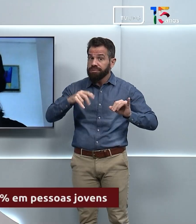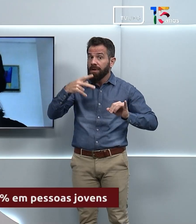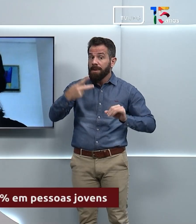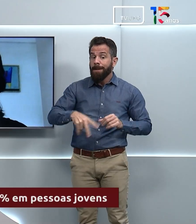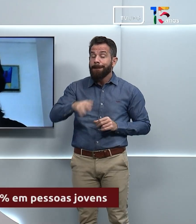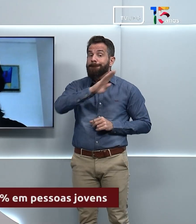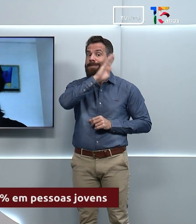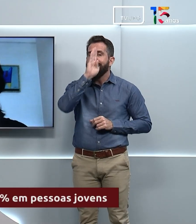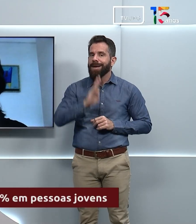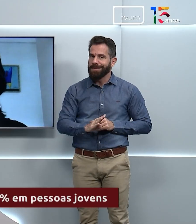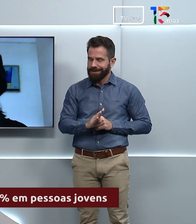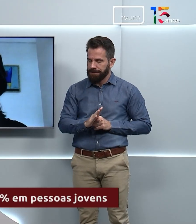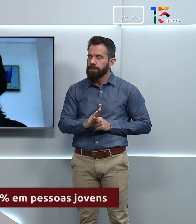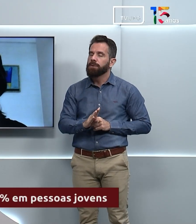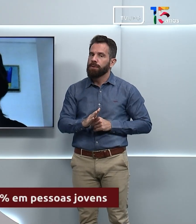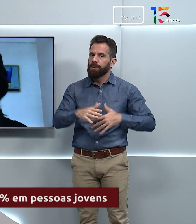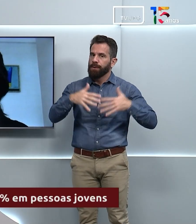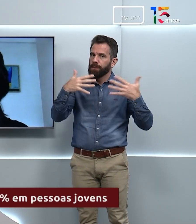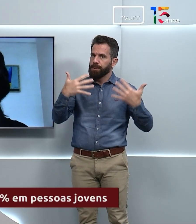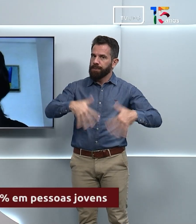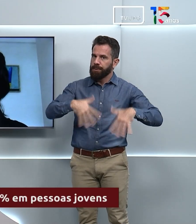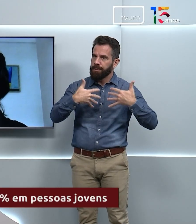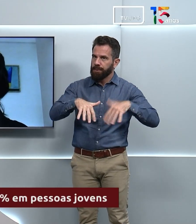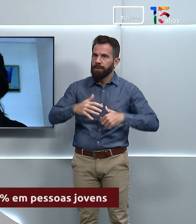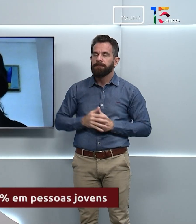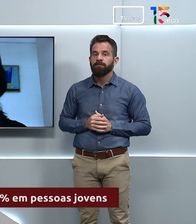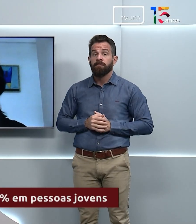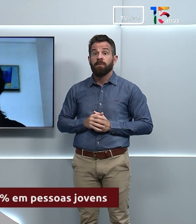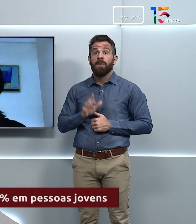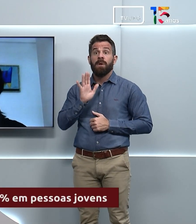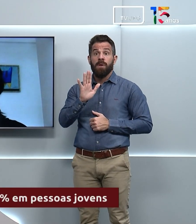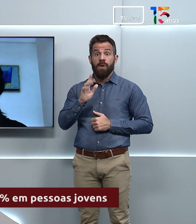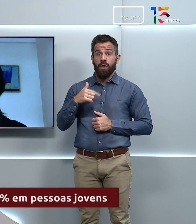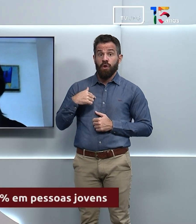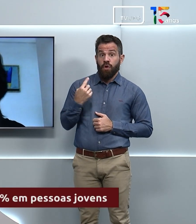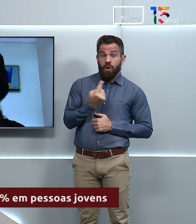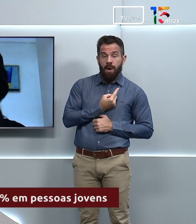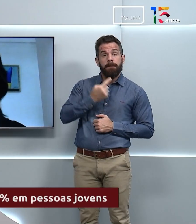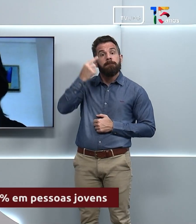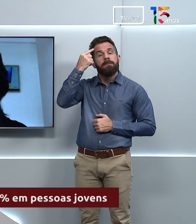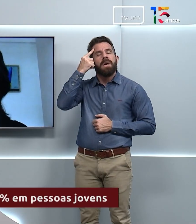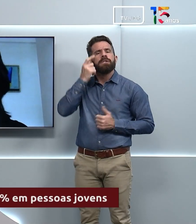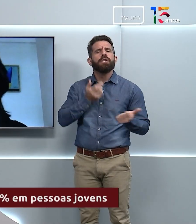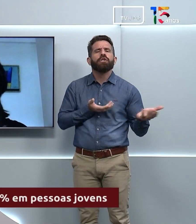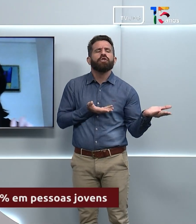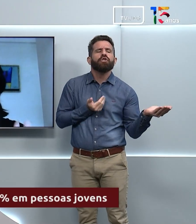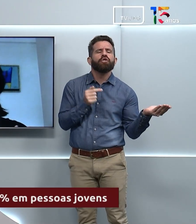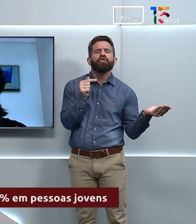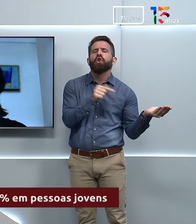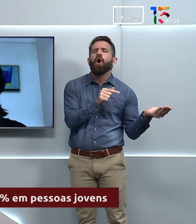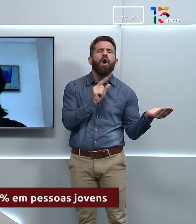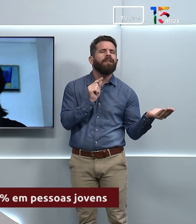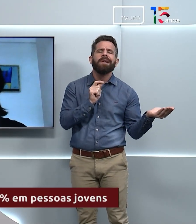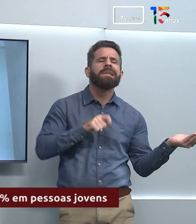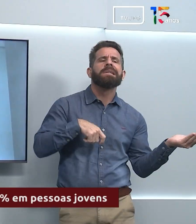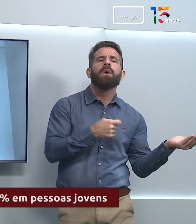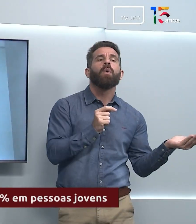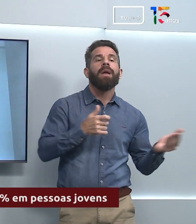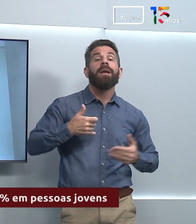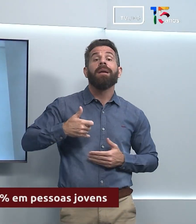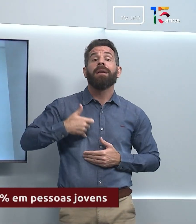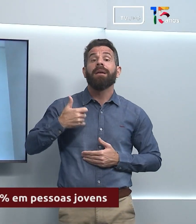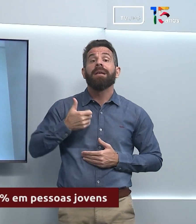população brasileira. Então, a gente considera a faixa etária jovem como aquelas pessoas abaixo de 60 anos,